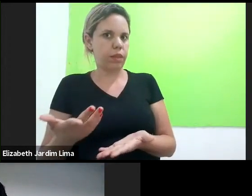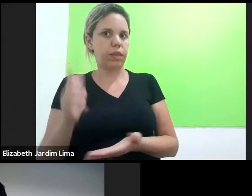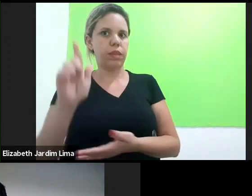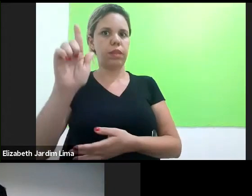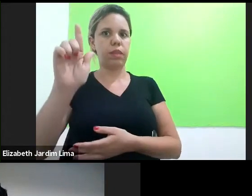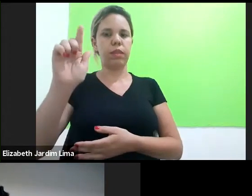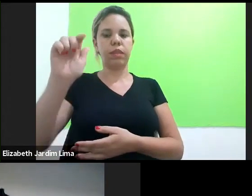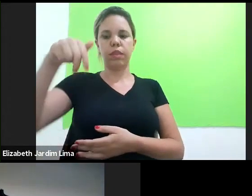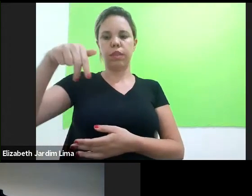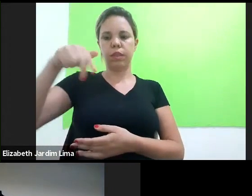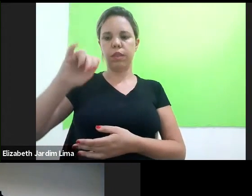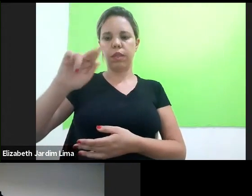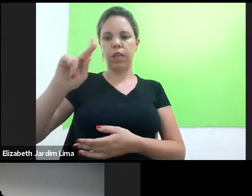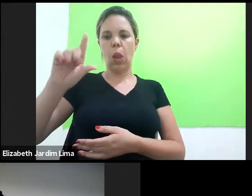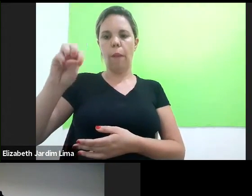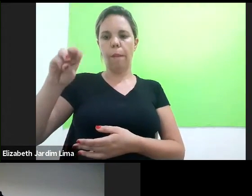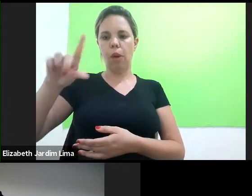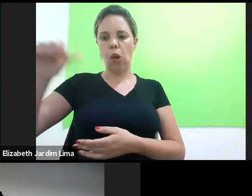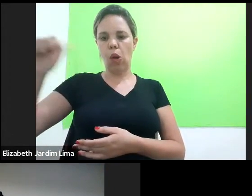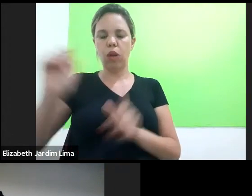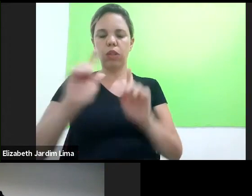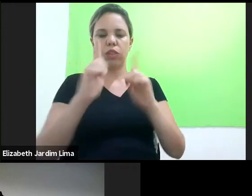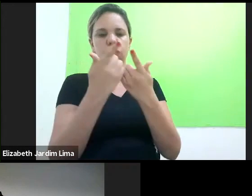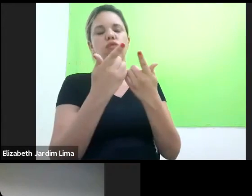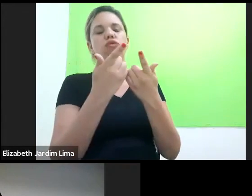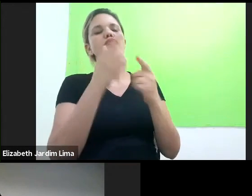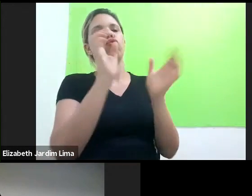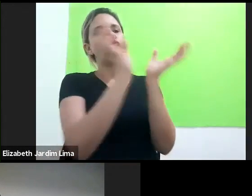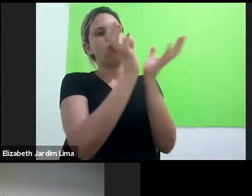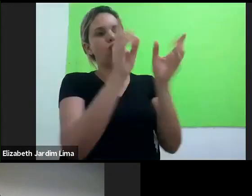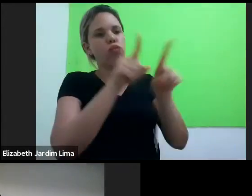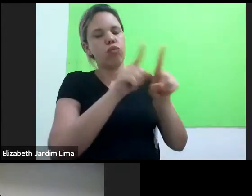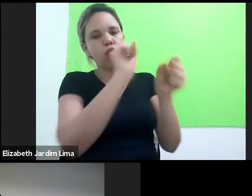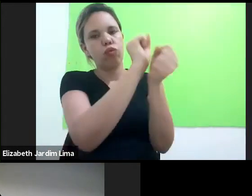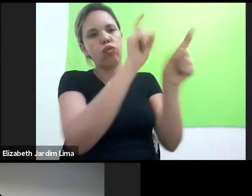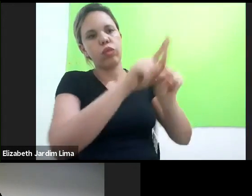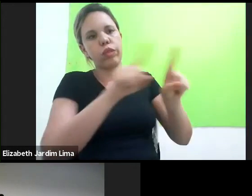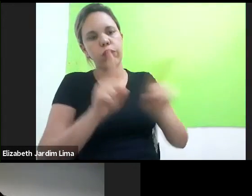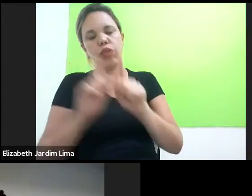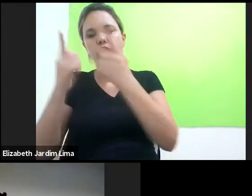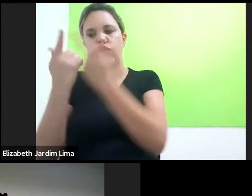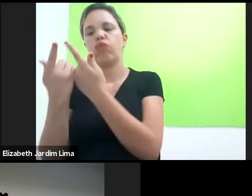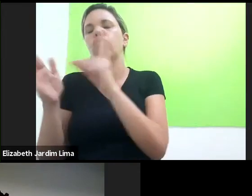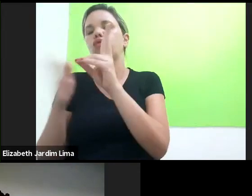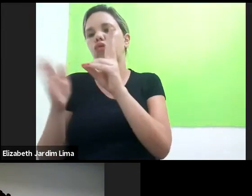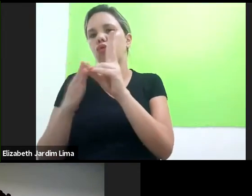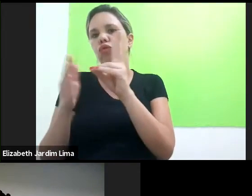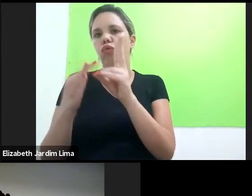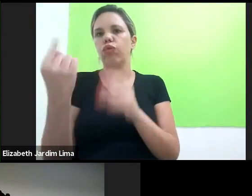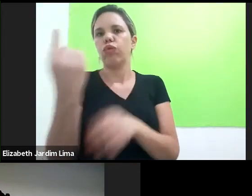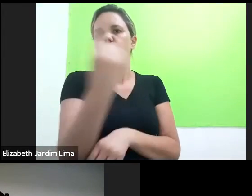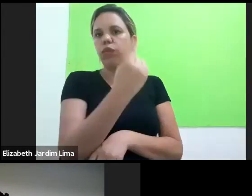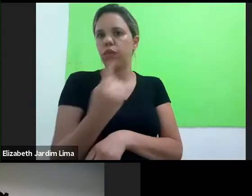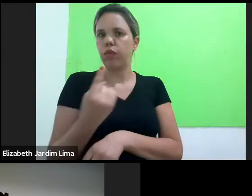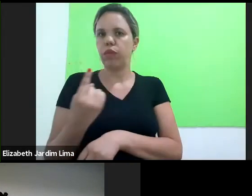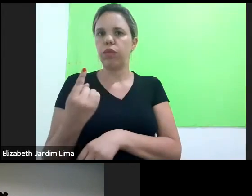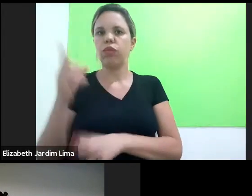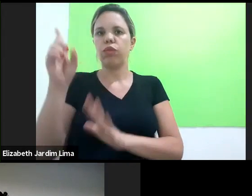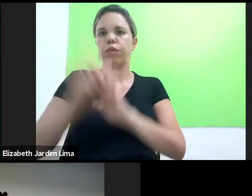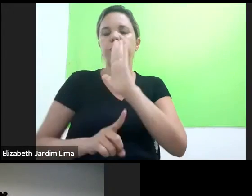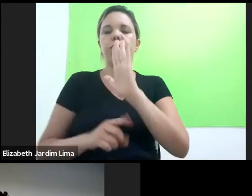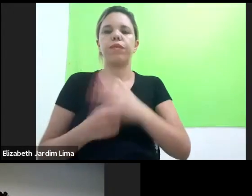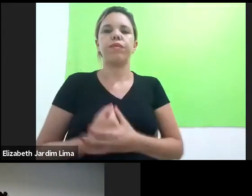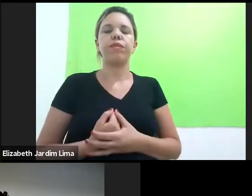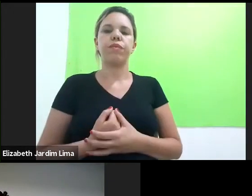povos tradicionais indígenas. Eu acho que a gente tem muita coisa para conversar sobre essa formação individualista do direito. Então,